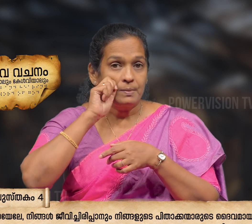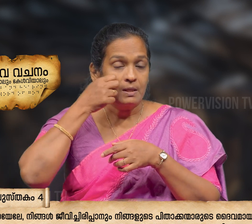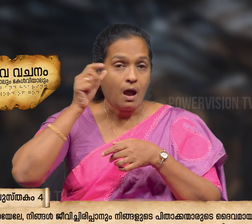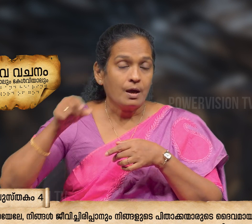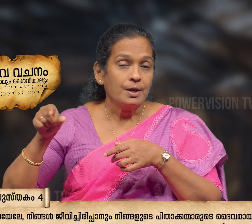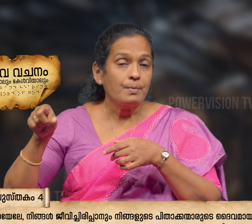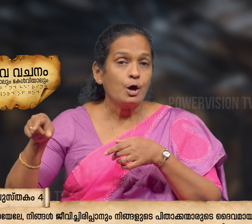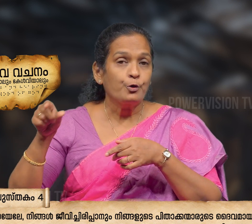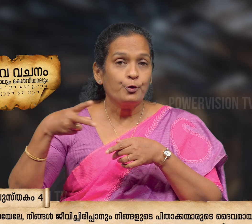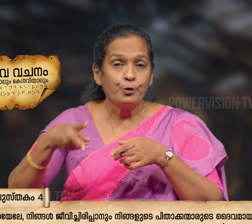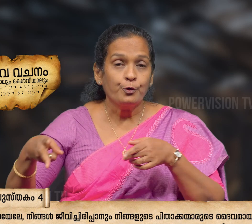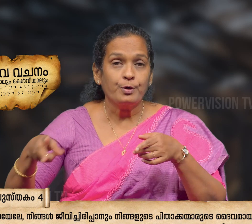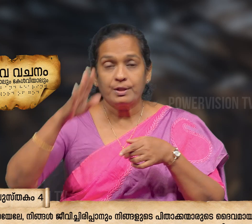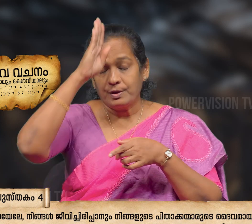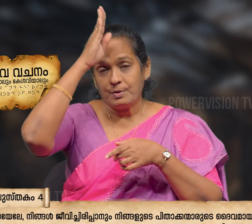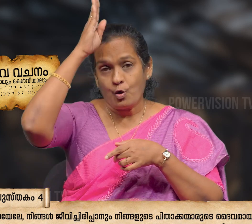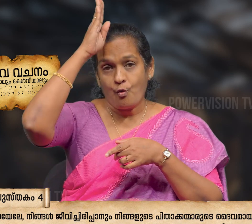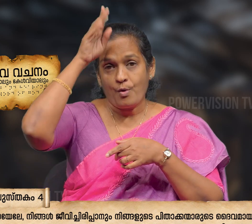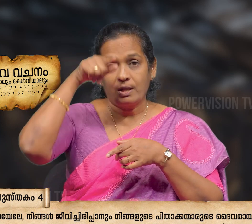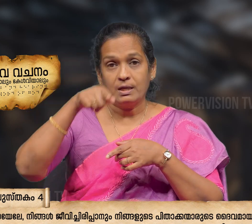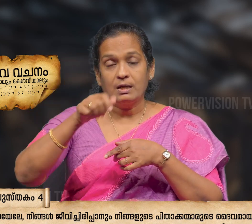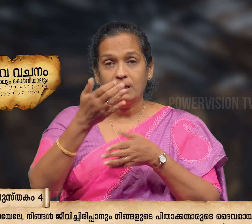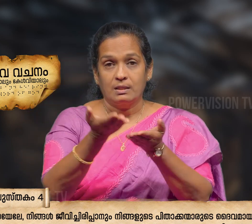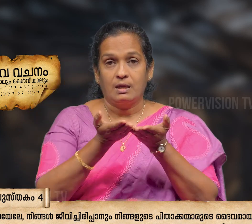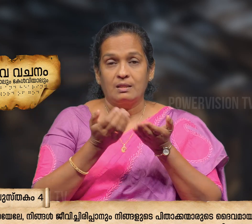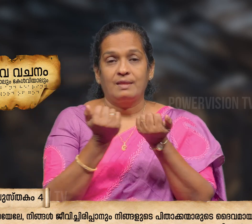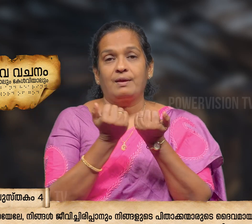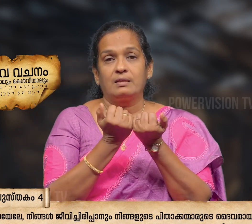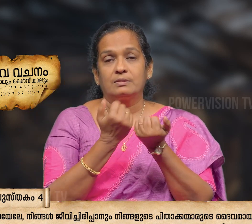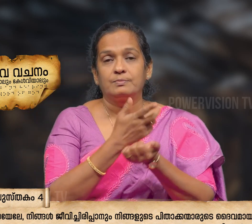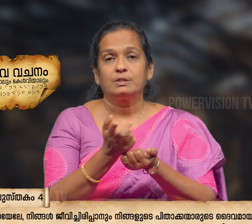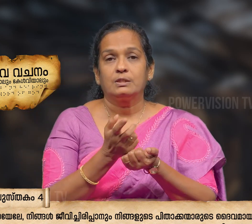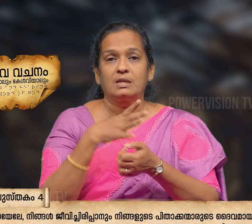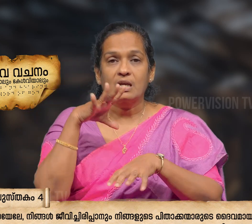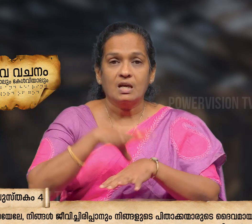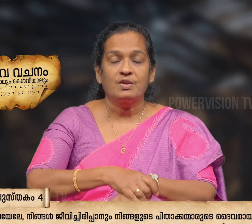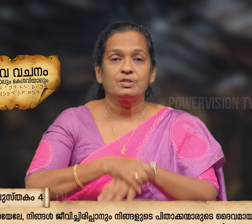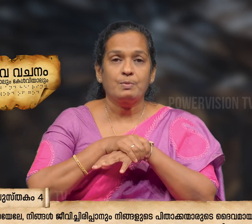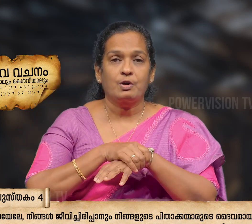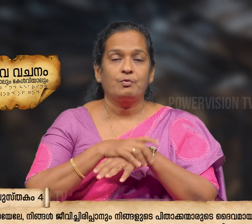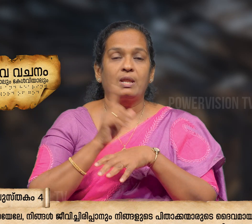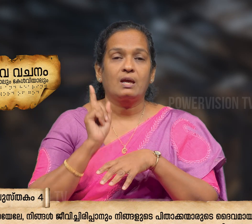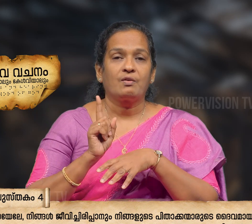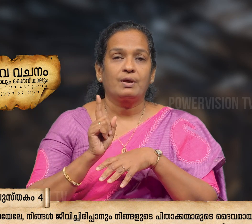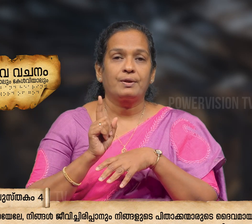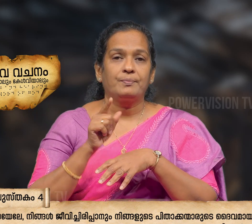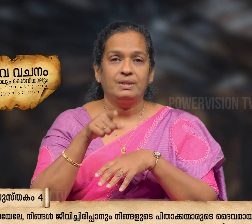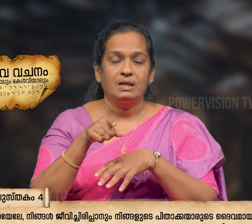പിതാക്കന്മാരുടെ ദൈവമായ യഹോവ നിങ്ങൾക്കു തരുന്ന ദേശം ചെന്ന് കൈവശമാക്കുവാനും തക്കവണ്ണം നിങ്ങൾ